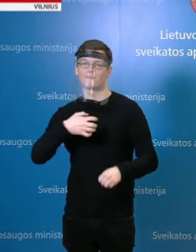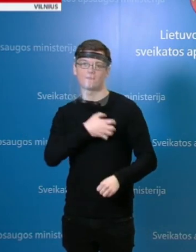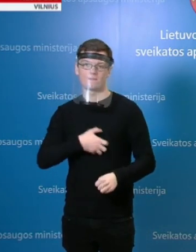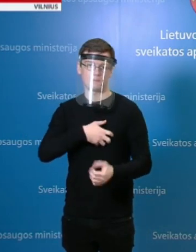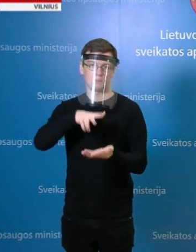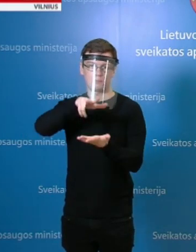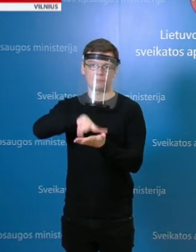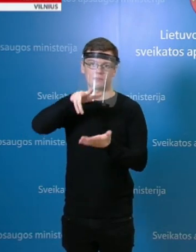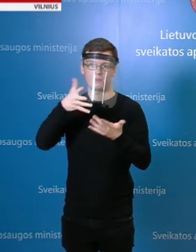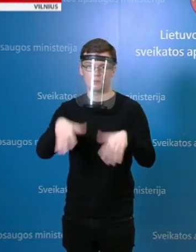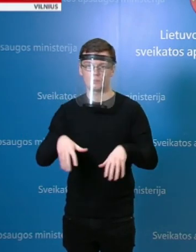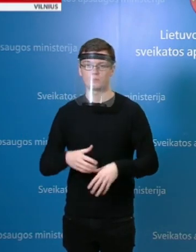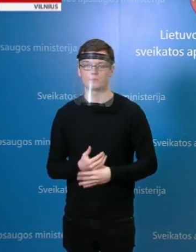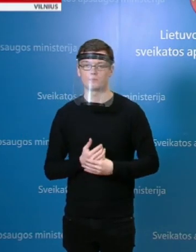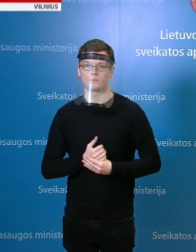svarbus.